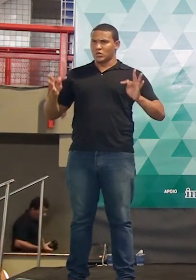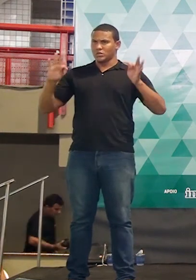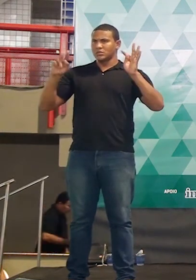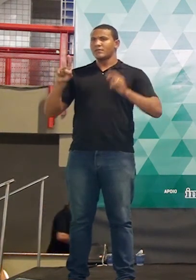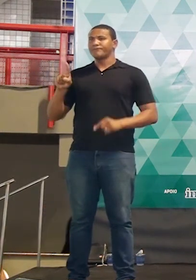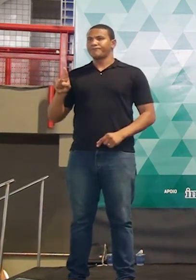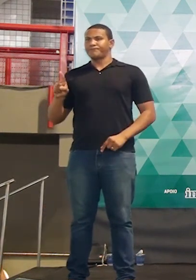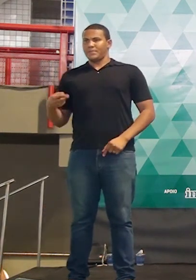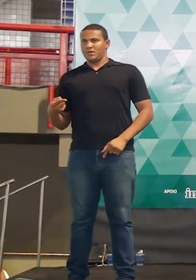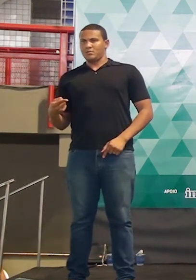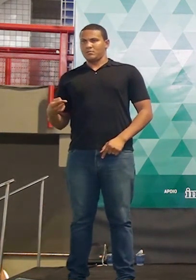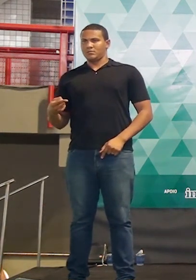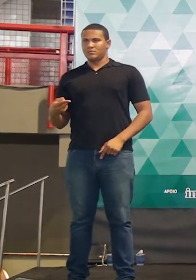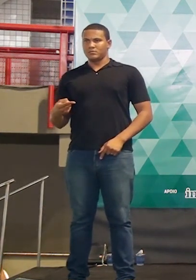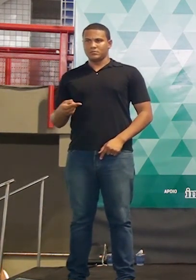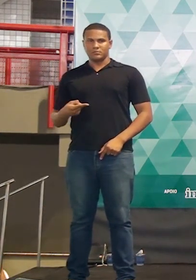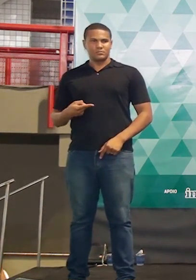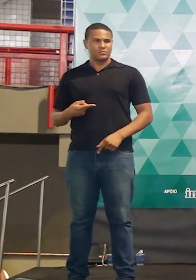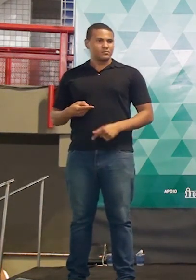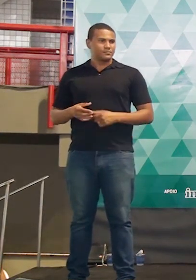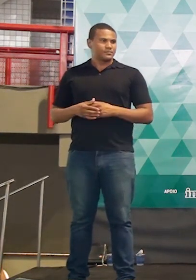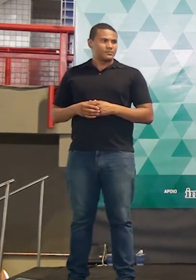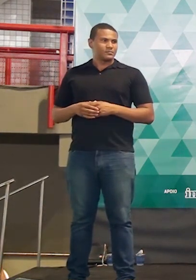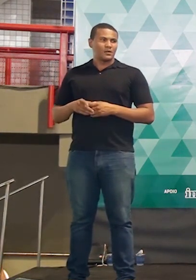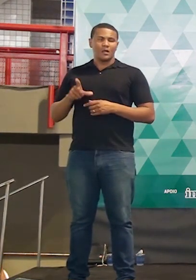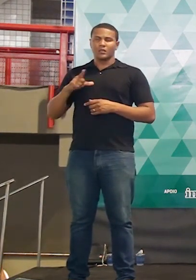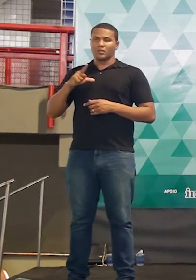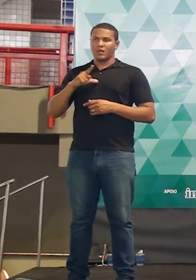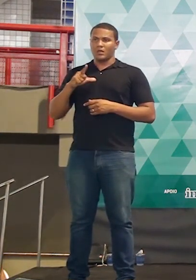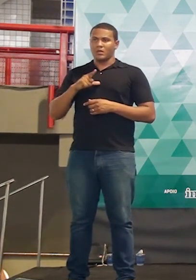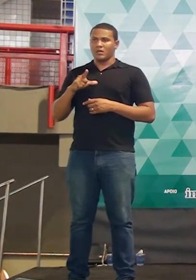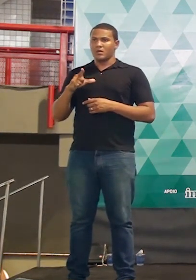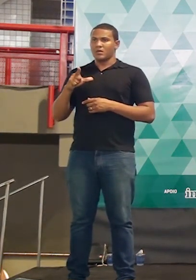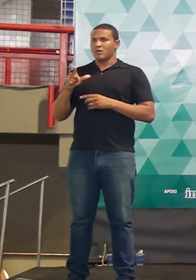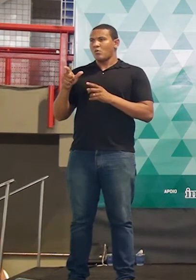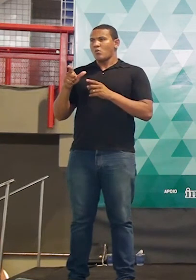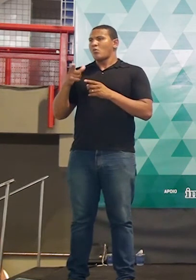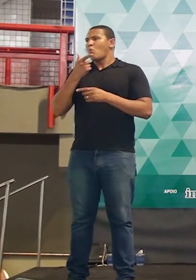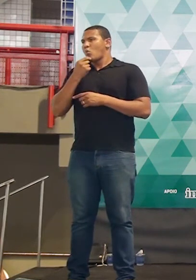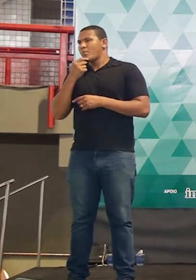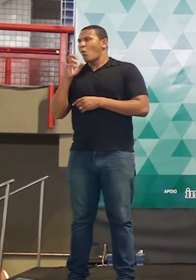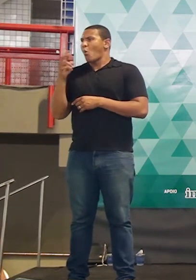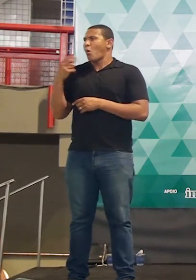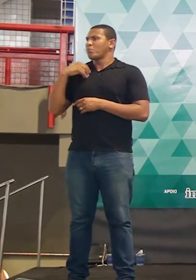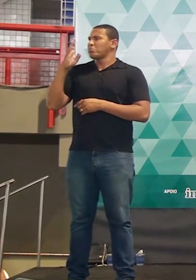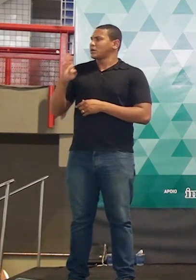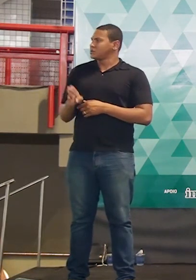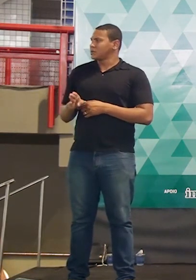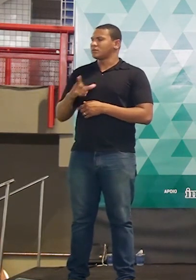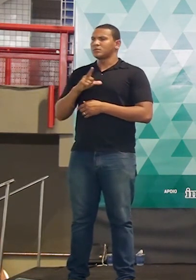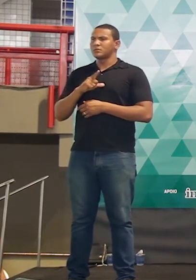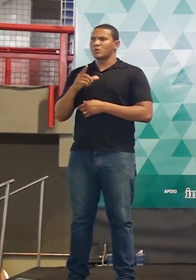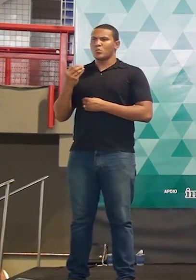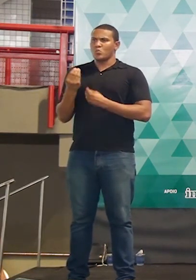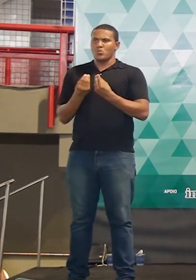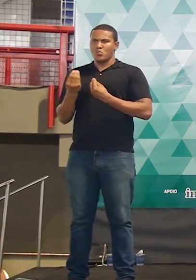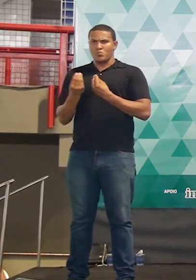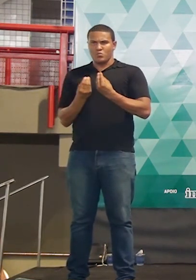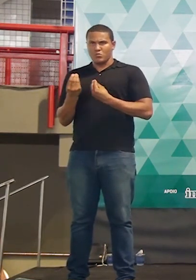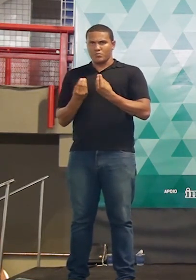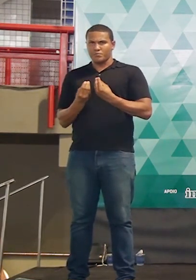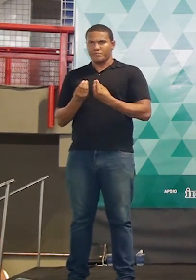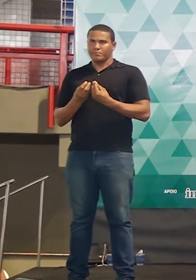adverbial deslocado, certo? O homem, ou o brasileiro, tem se deparado diariamente com